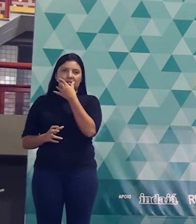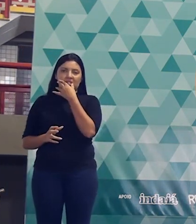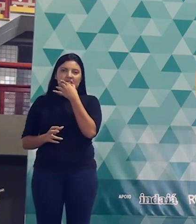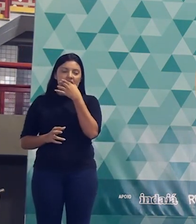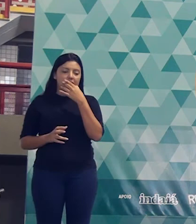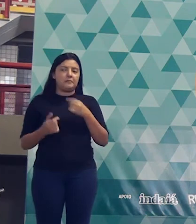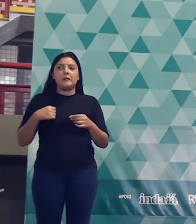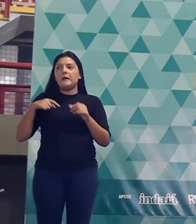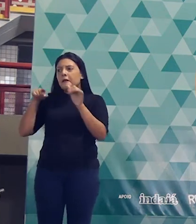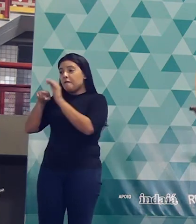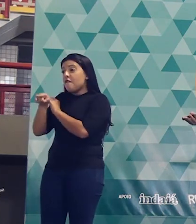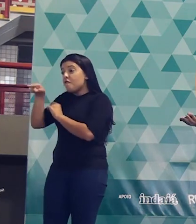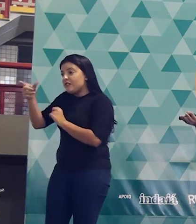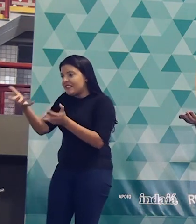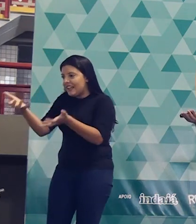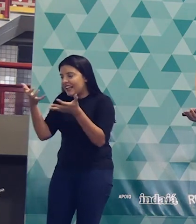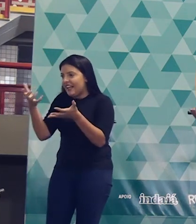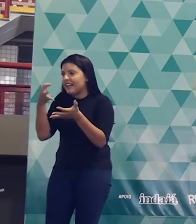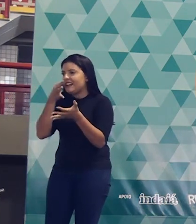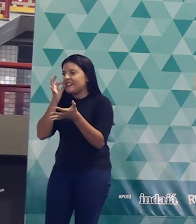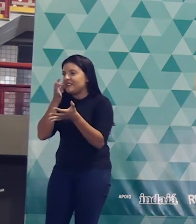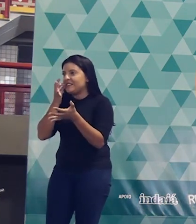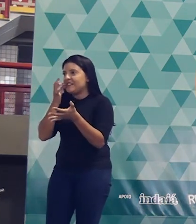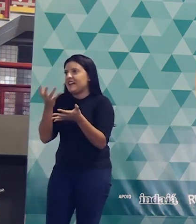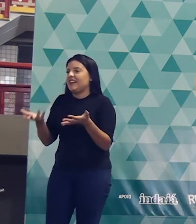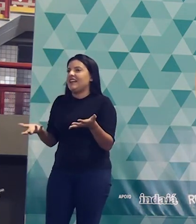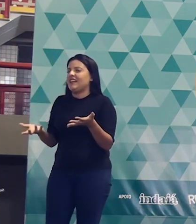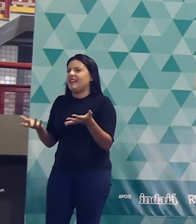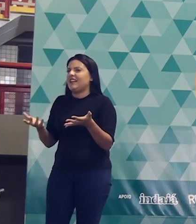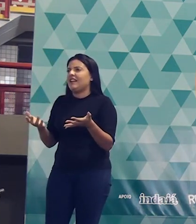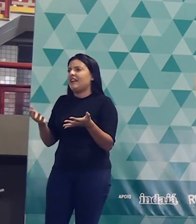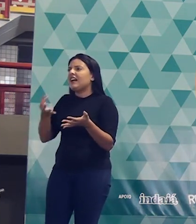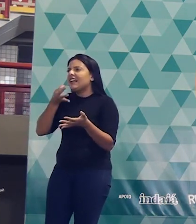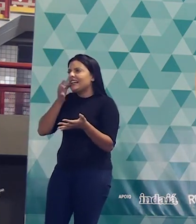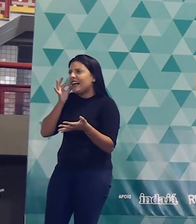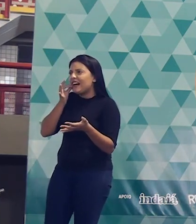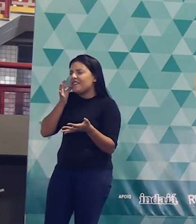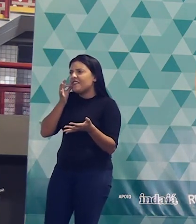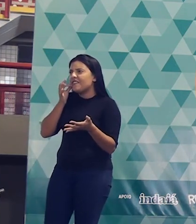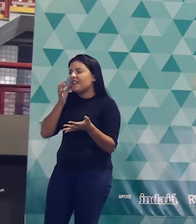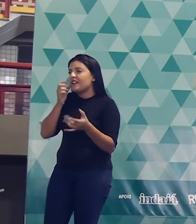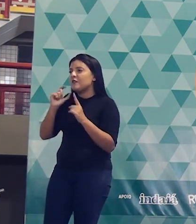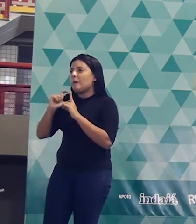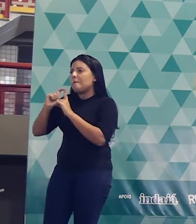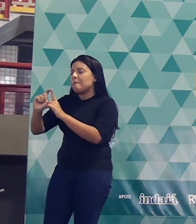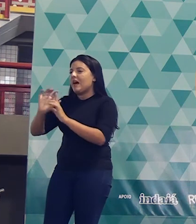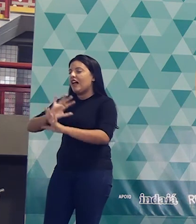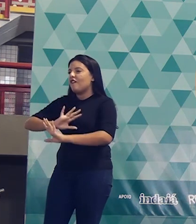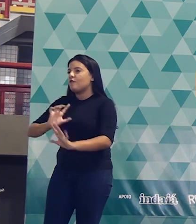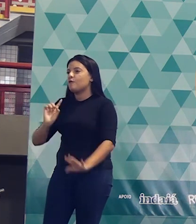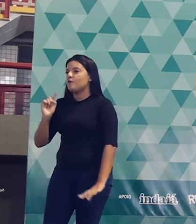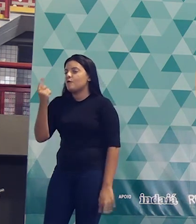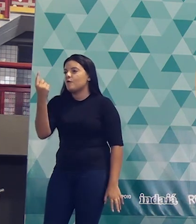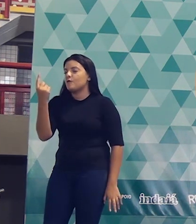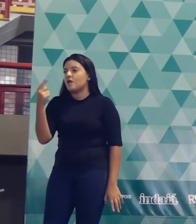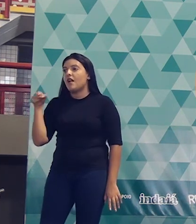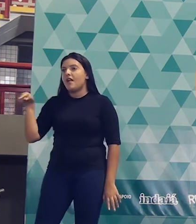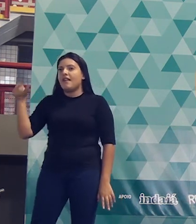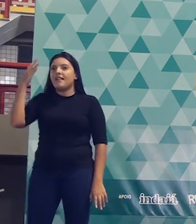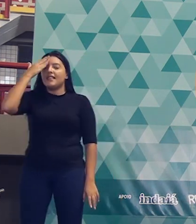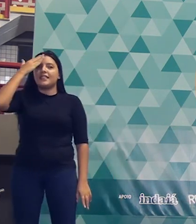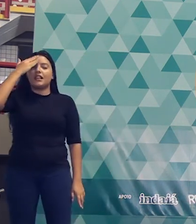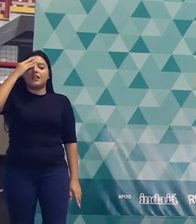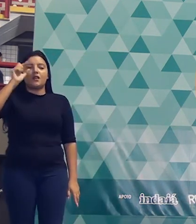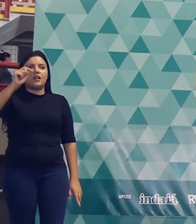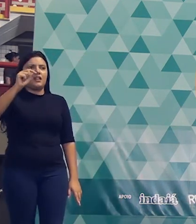como ela não perguntou, você quer café? Mas ela só disse café, só o substantivo, ele subentendeu aí que